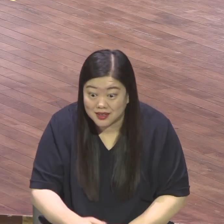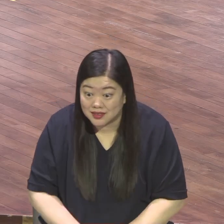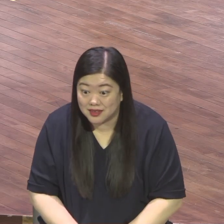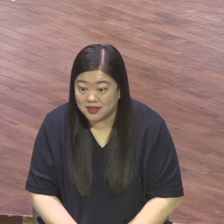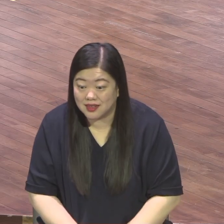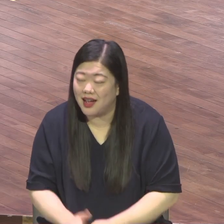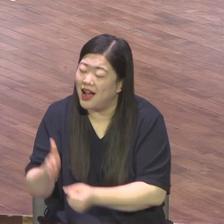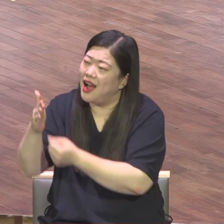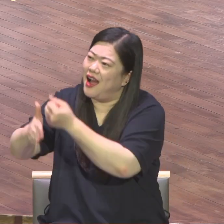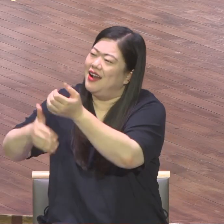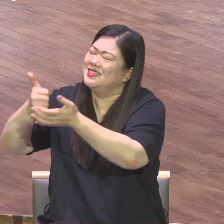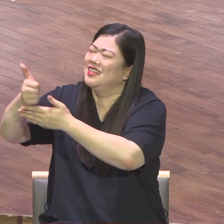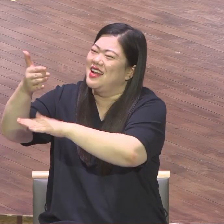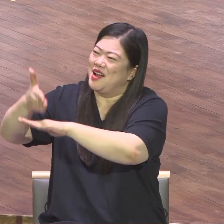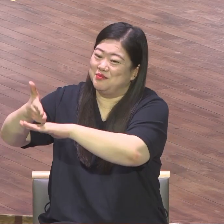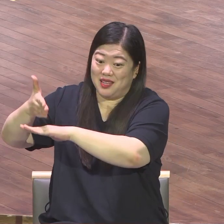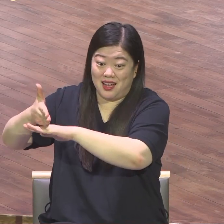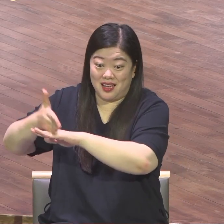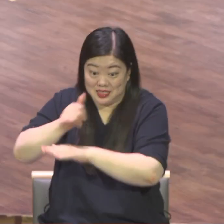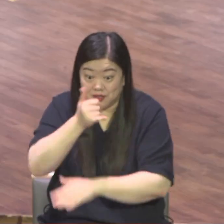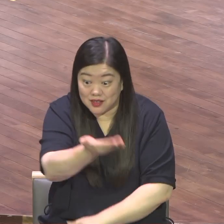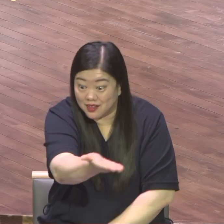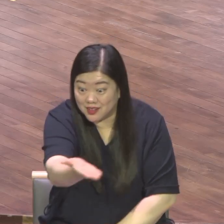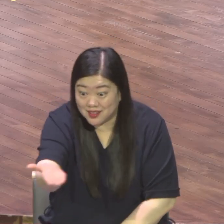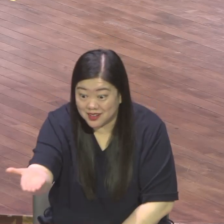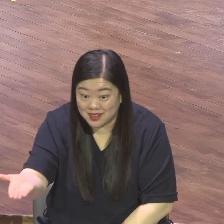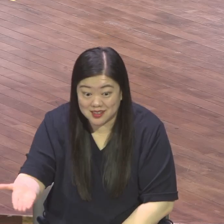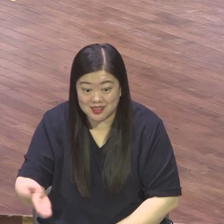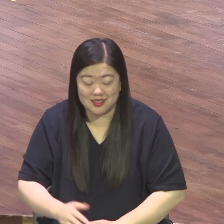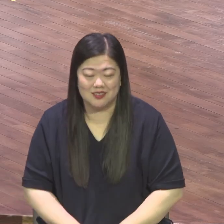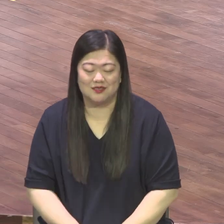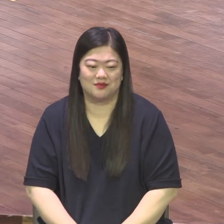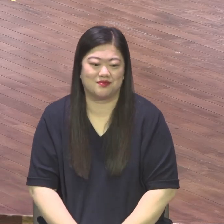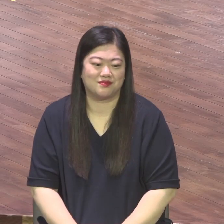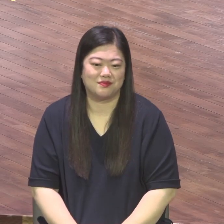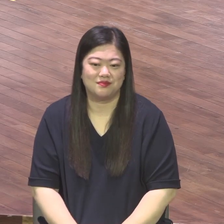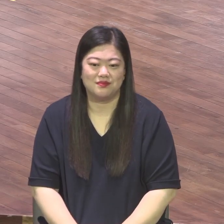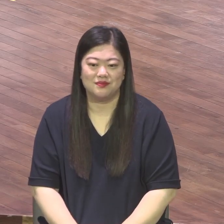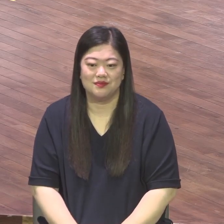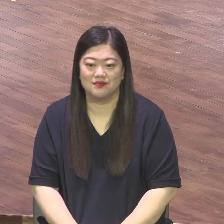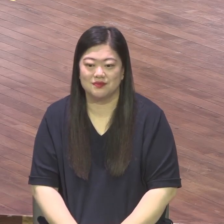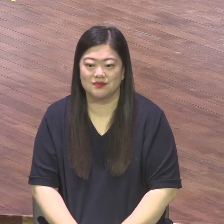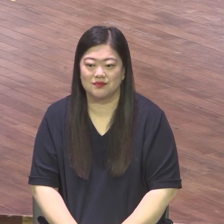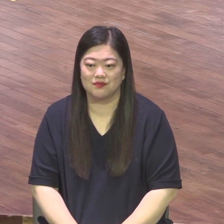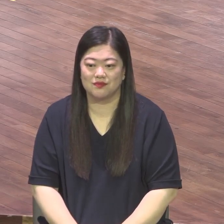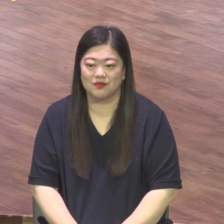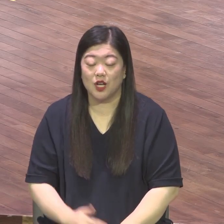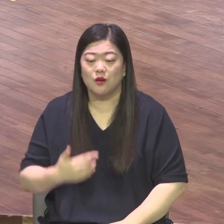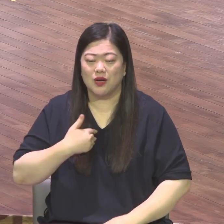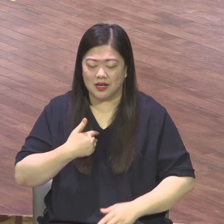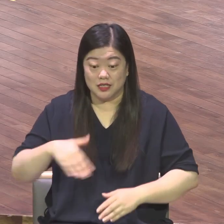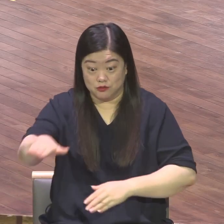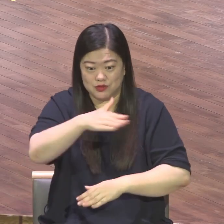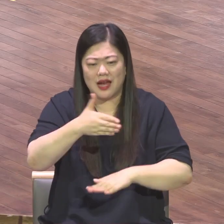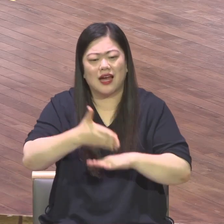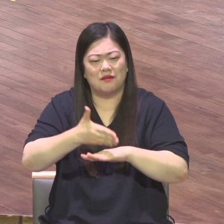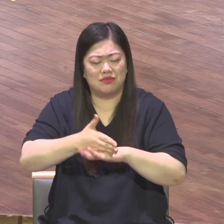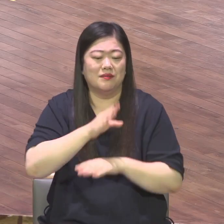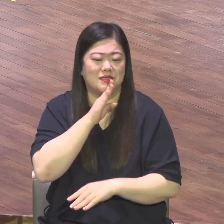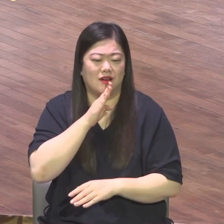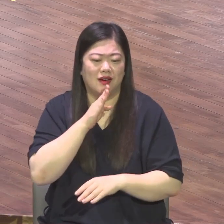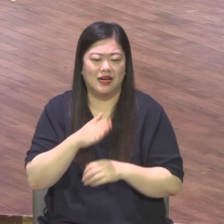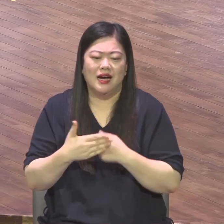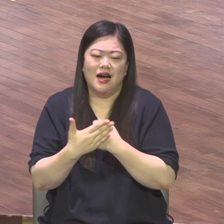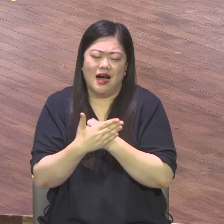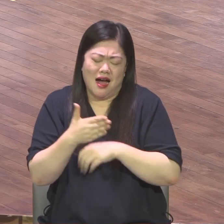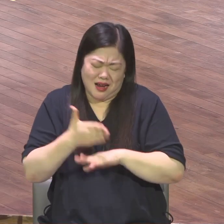여호와로 인하여 감사하라니까요. 이렇게 우리가 가장 먼저 감사해야 될 은혜 중에 은혜가 뭐요? 은혜